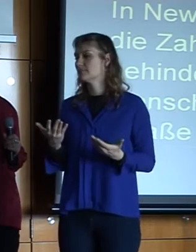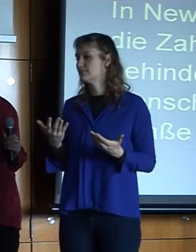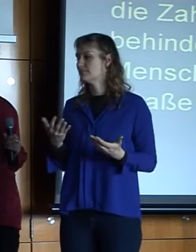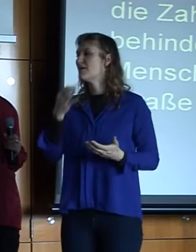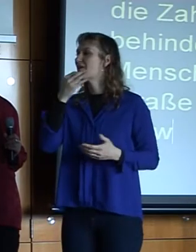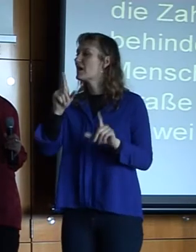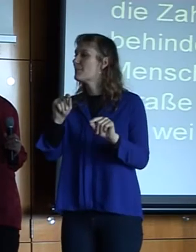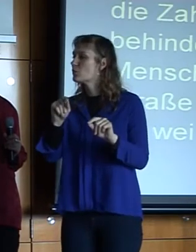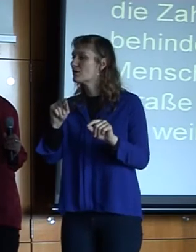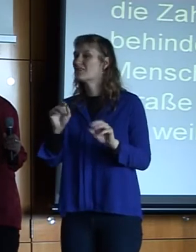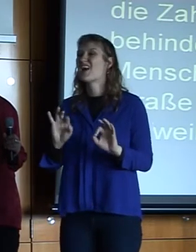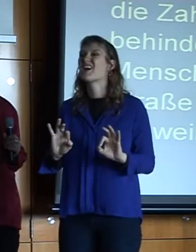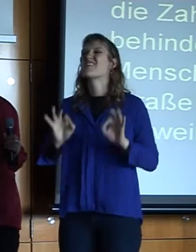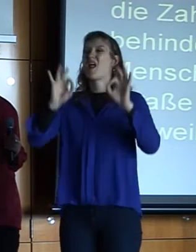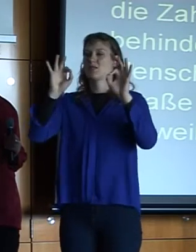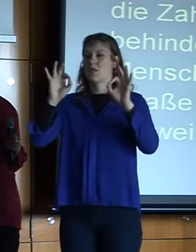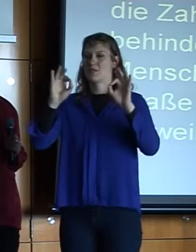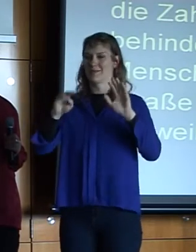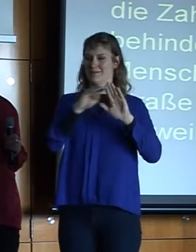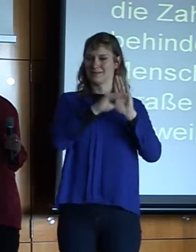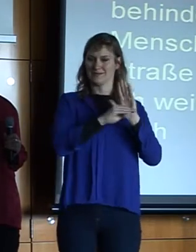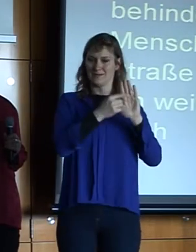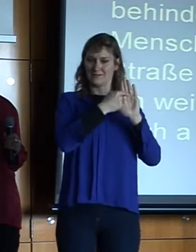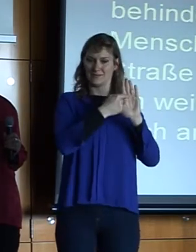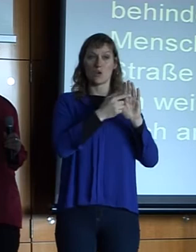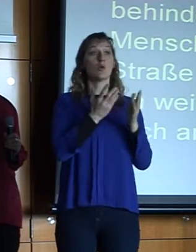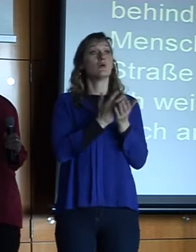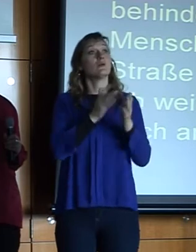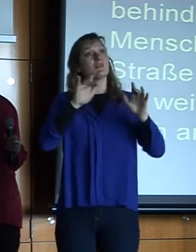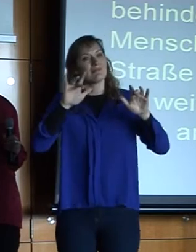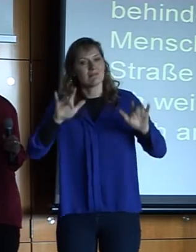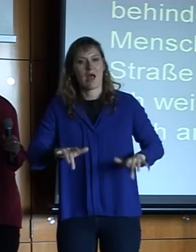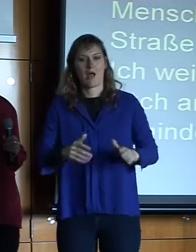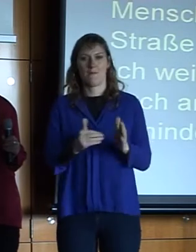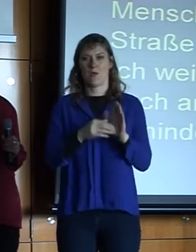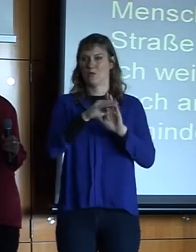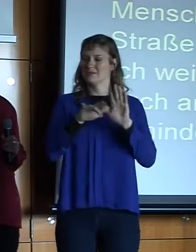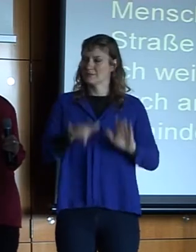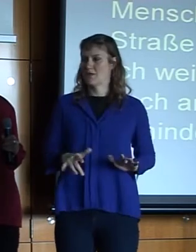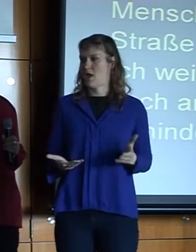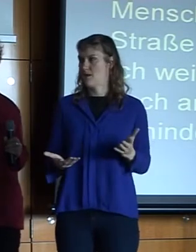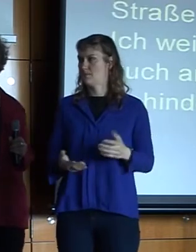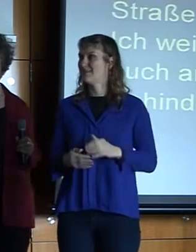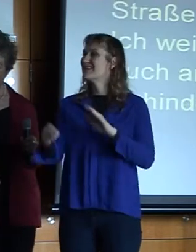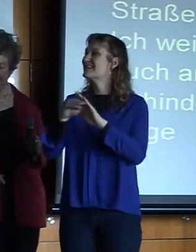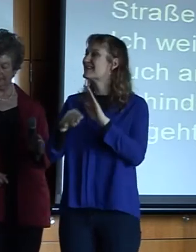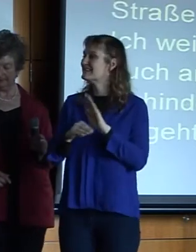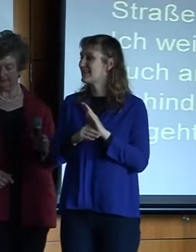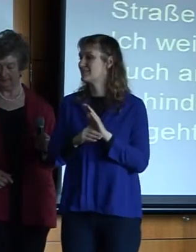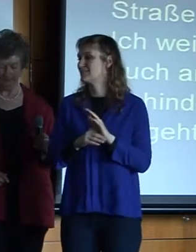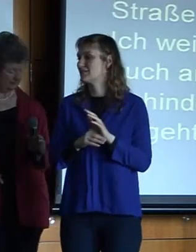die Frage nach der Qualität von Gesetzen und dem Vorhandensein von Gesetzen. Und zwar Gesetzen,